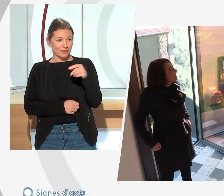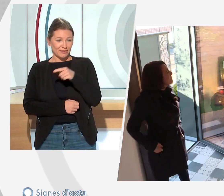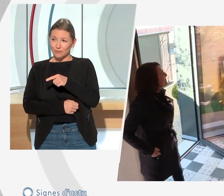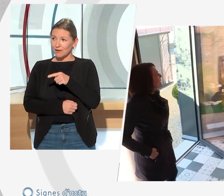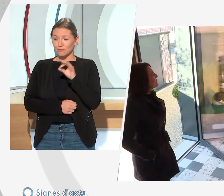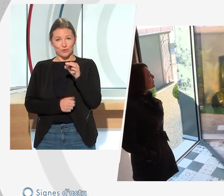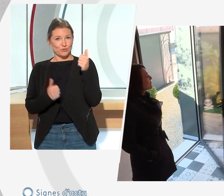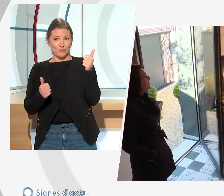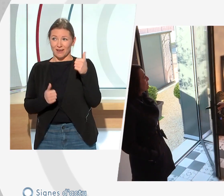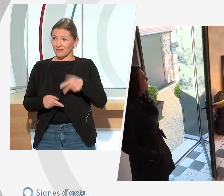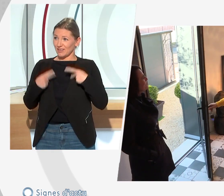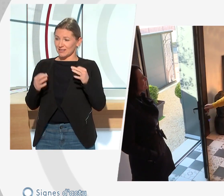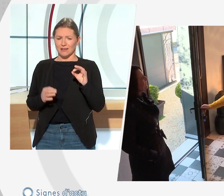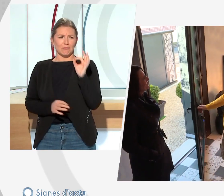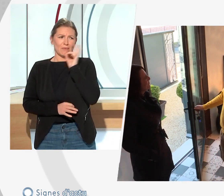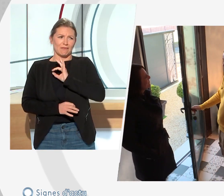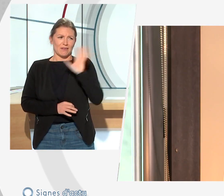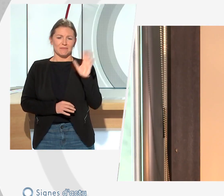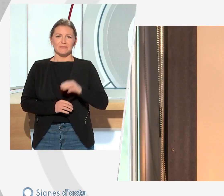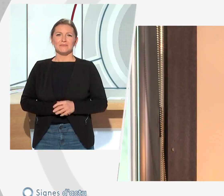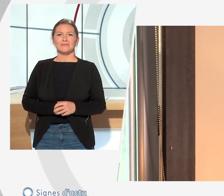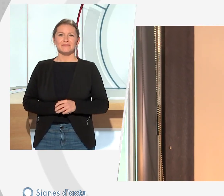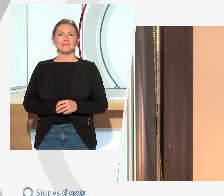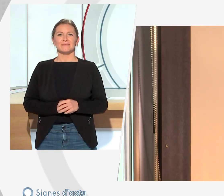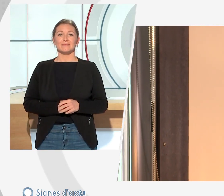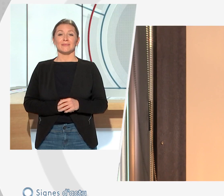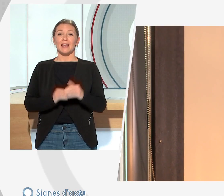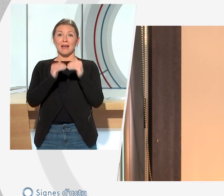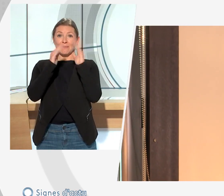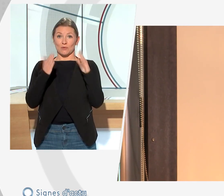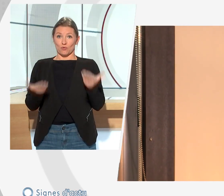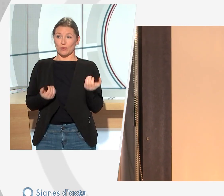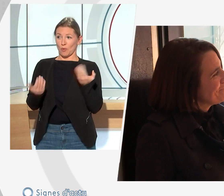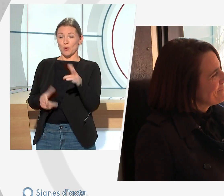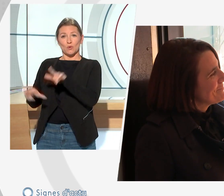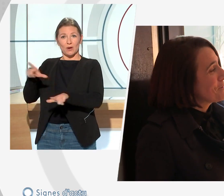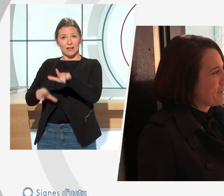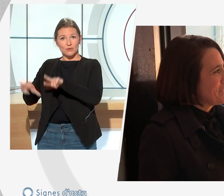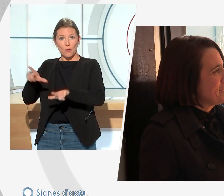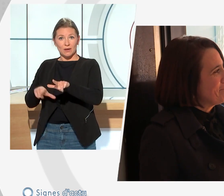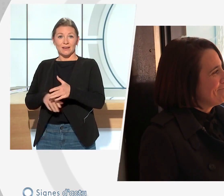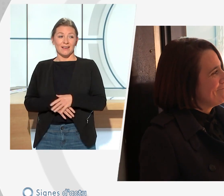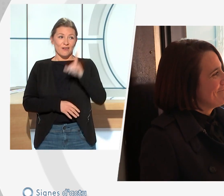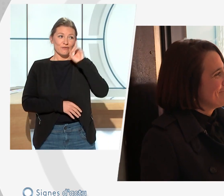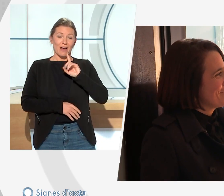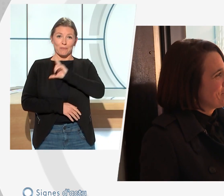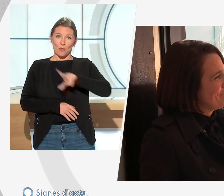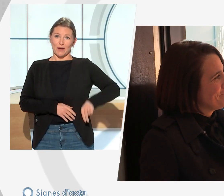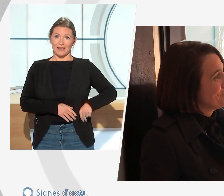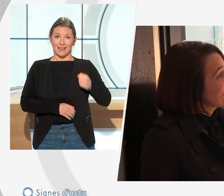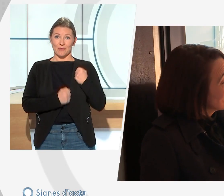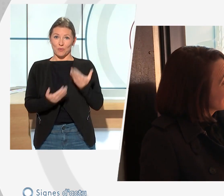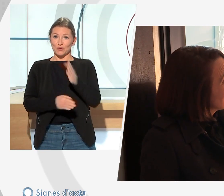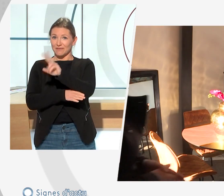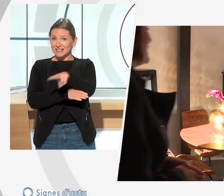toi? Super. La vie dans le château? Nickel, au top. La maison est aujourd'hui en location, mais sa propriétaire nous a donné rendez-vous pour une